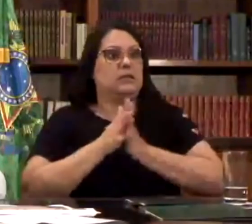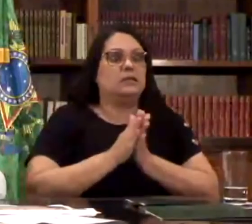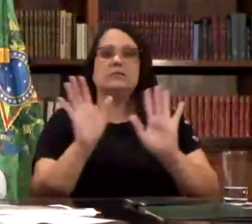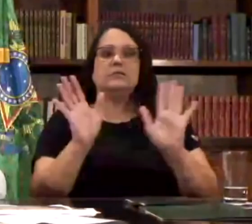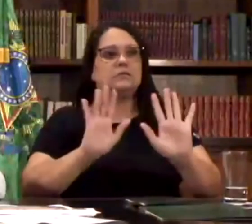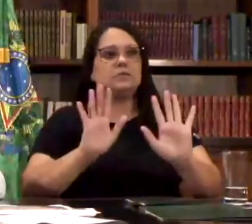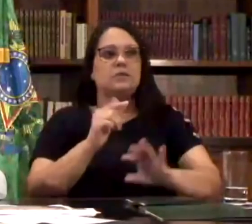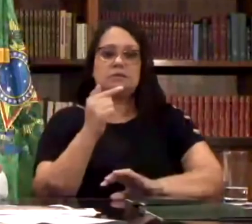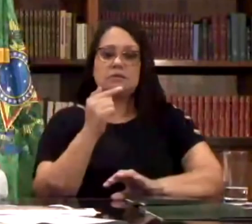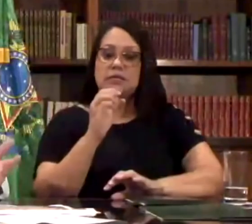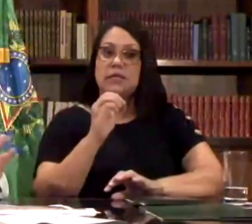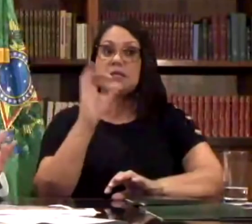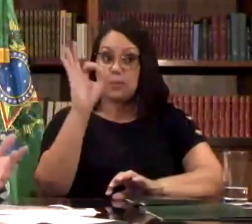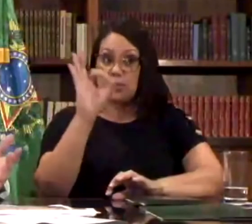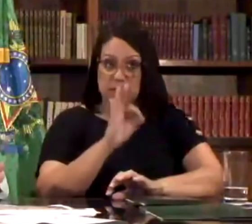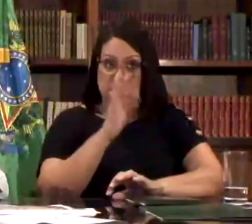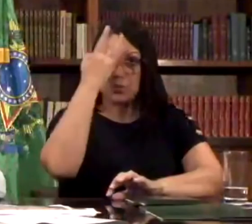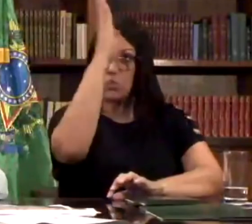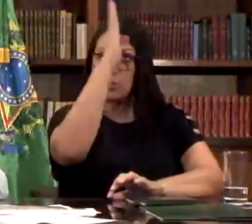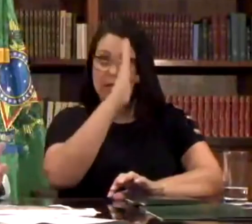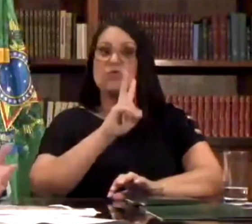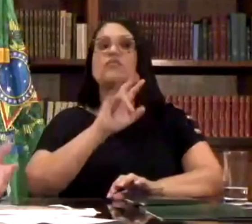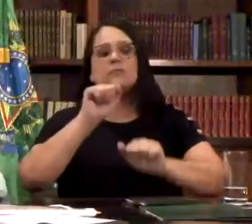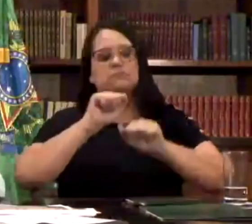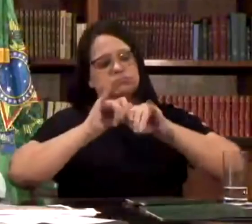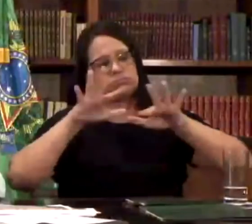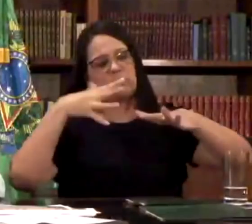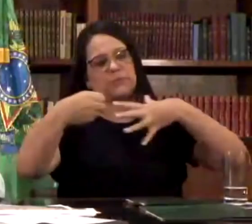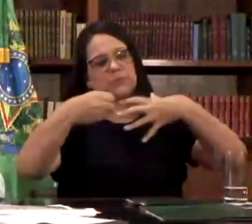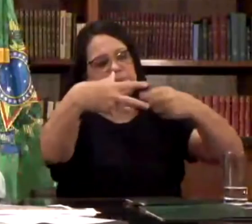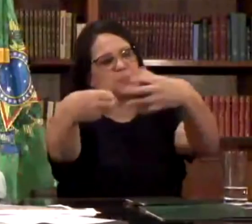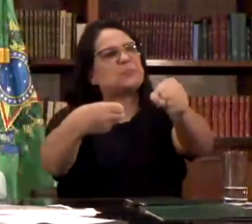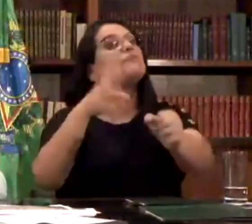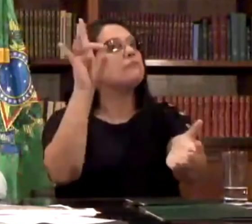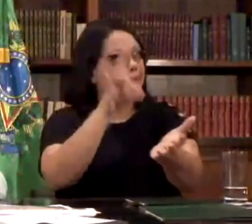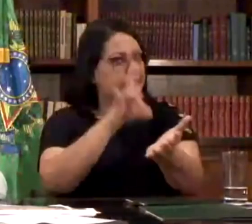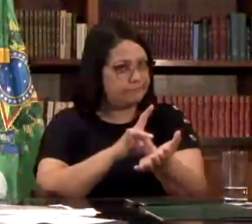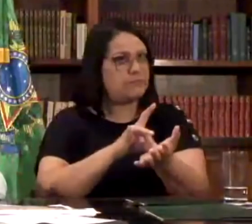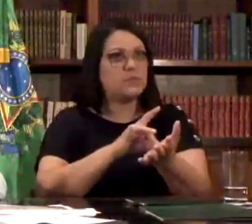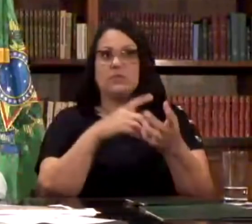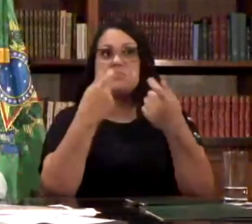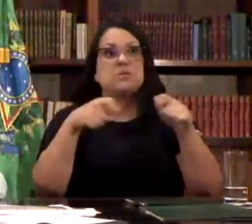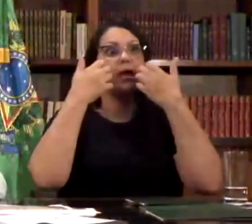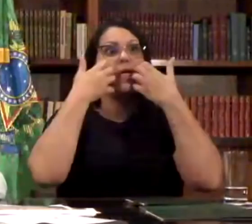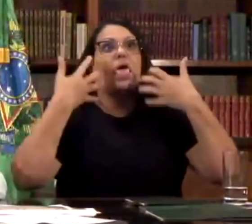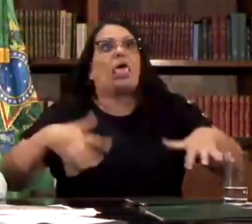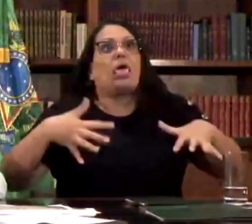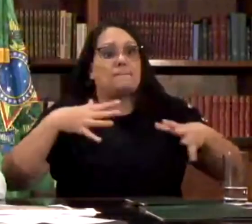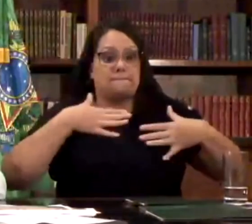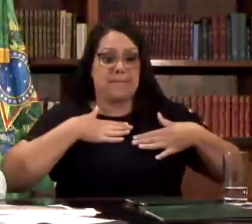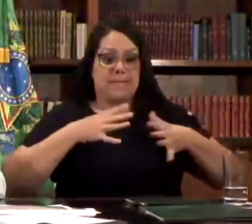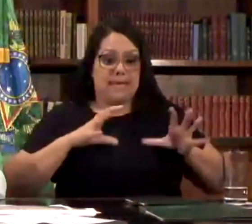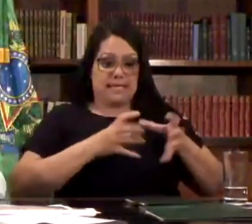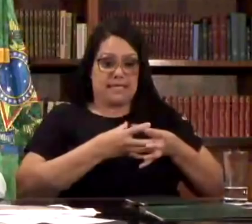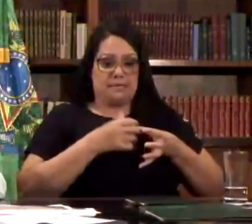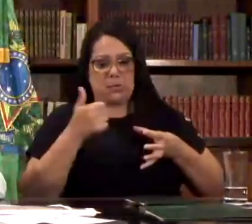70% aproximadamente das pessoas serão infectadas pelo vírus, é uma realidade, não precisa se apavorar. Da minha comitiva,